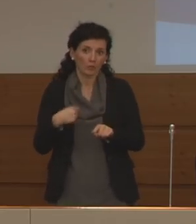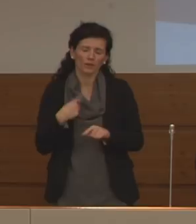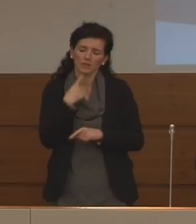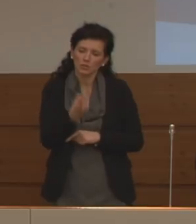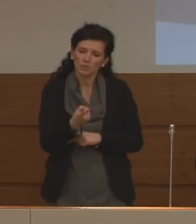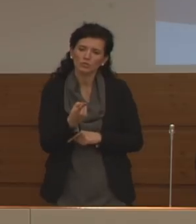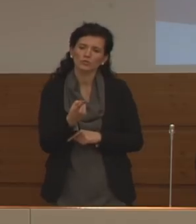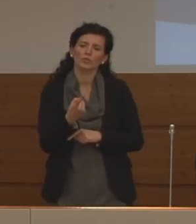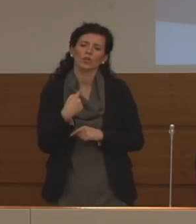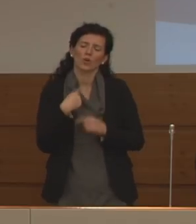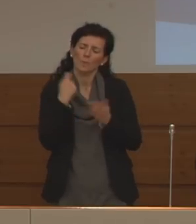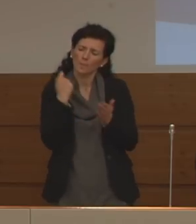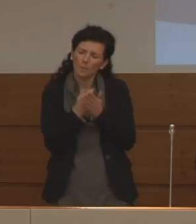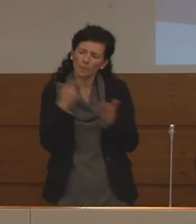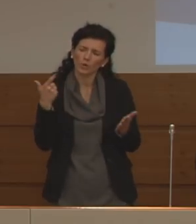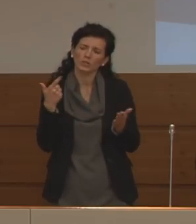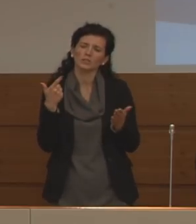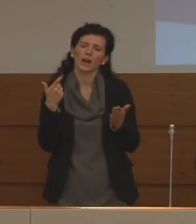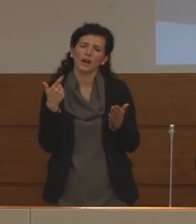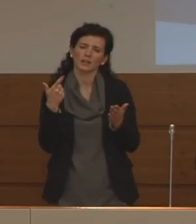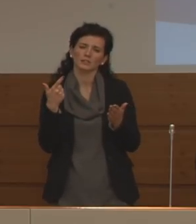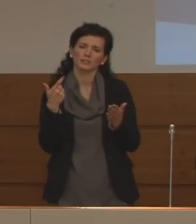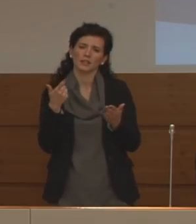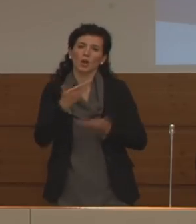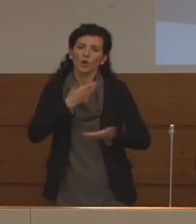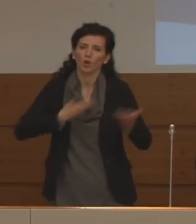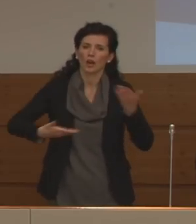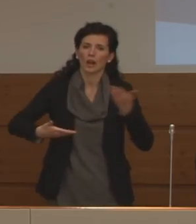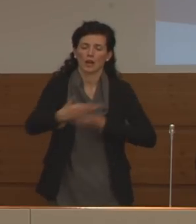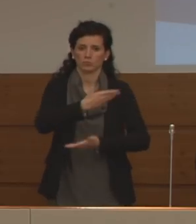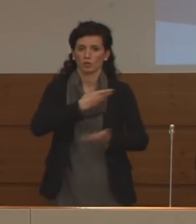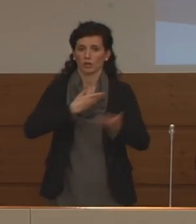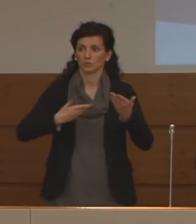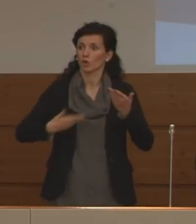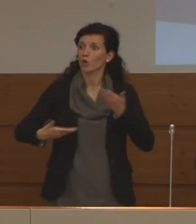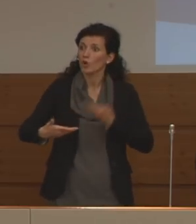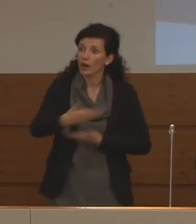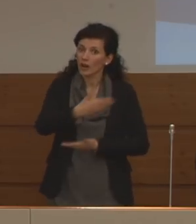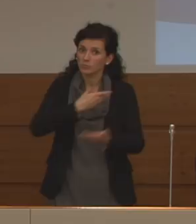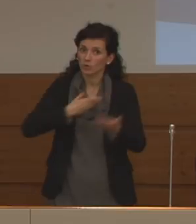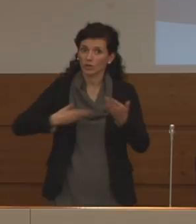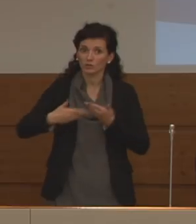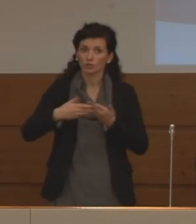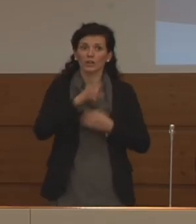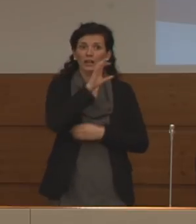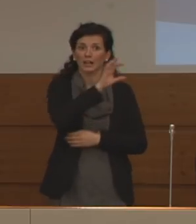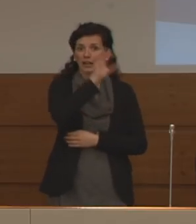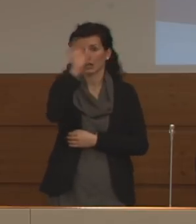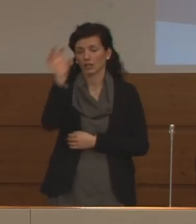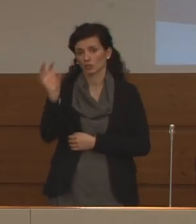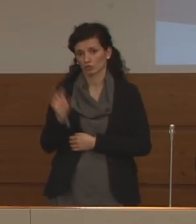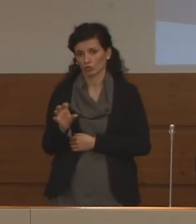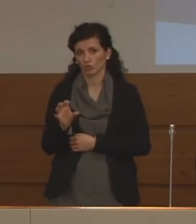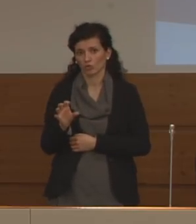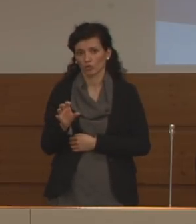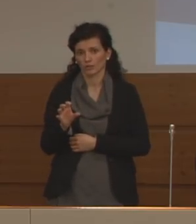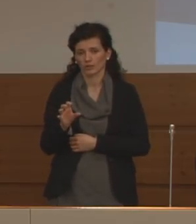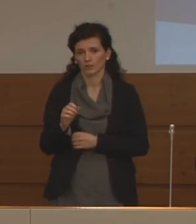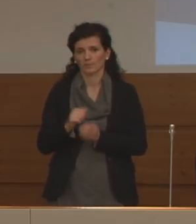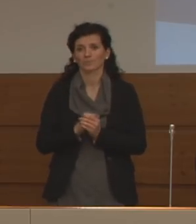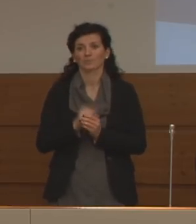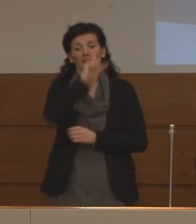l'importanza di questa collaborazione solidaristica tra regioni questo è un paese